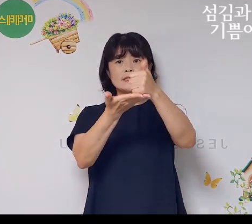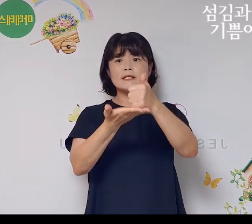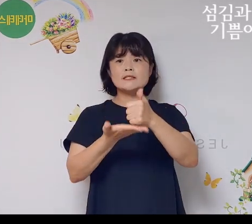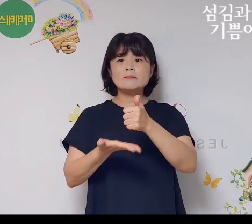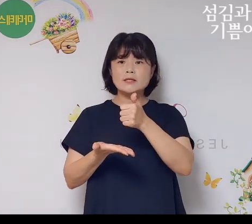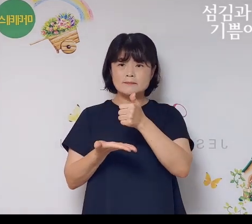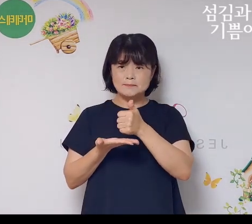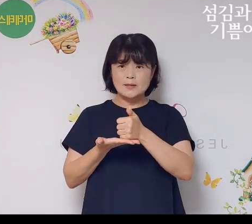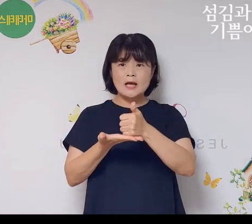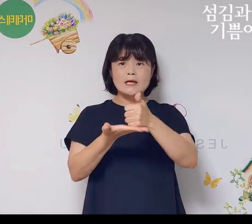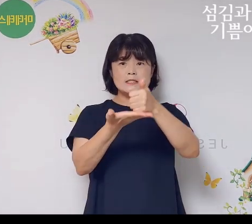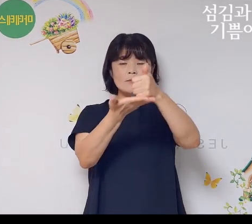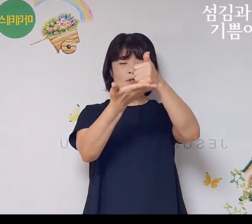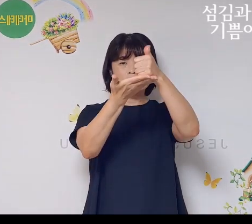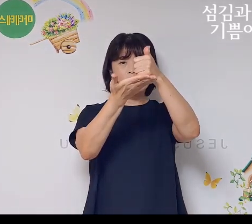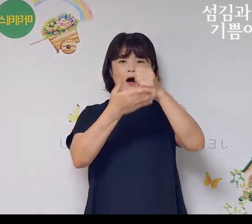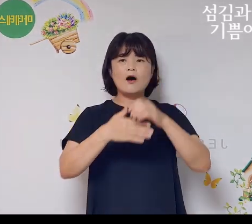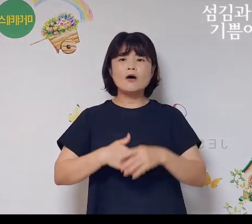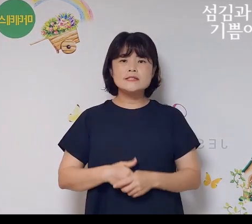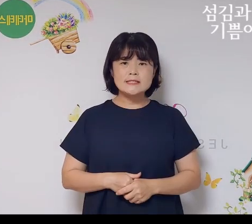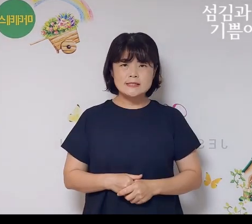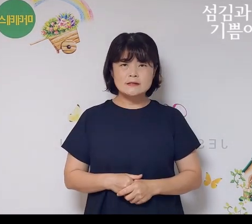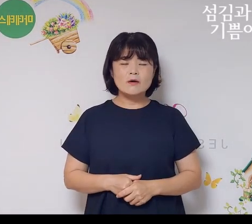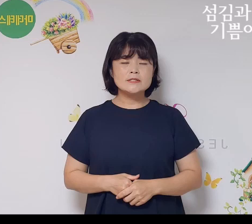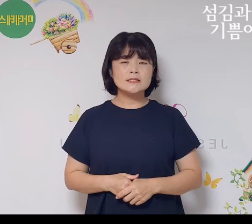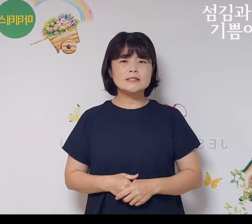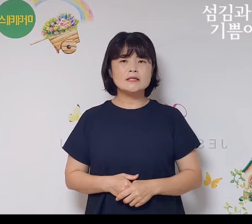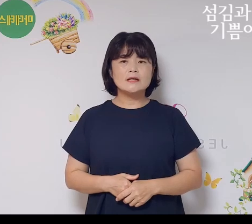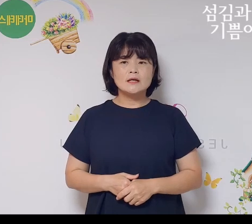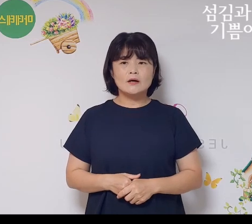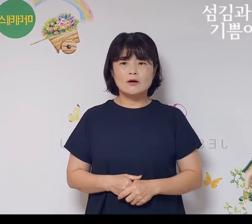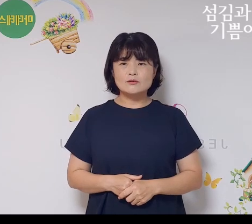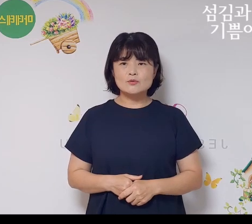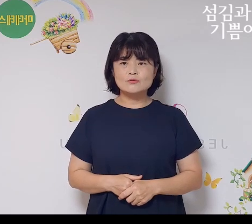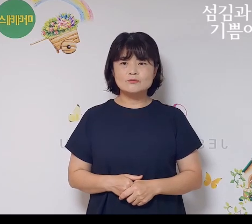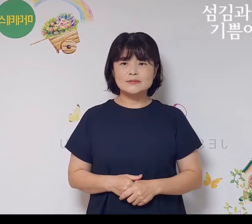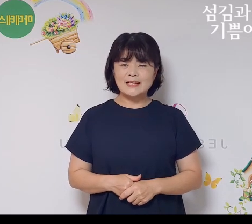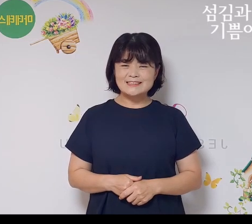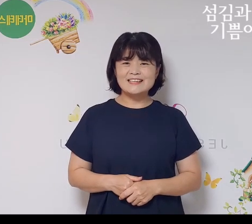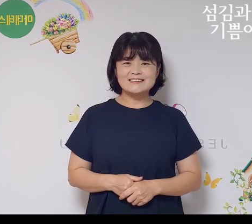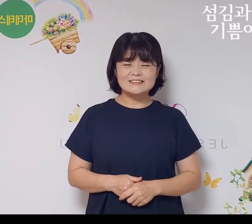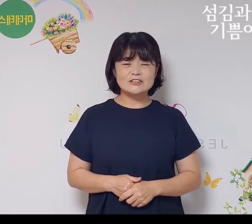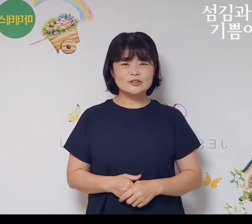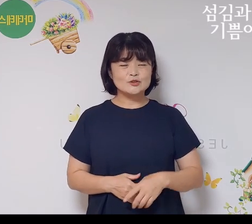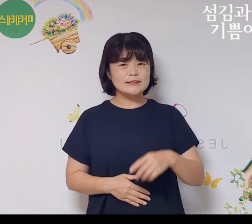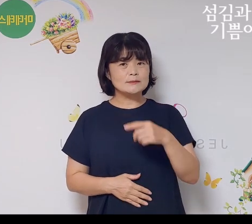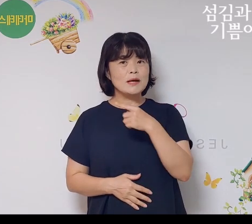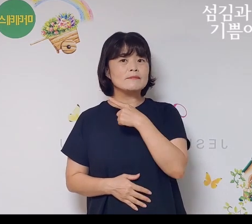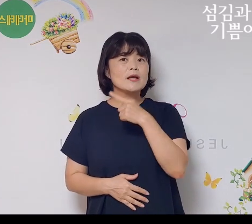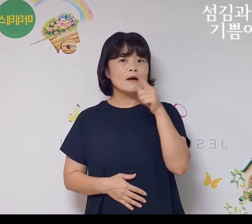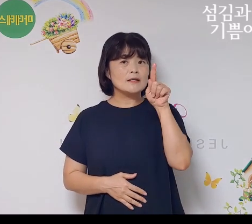게 섬김과 헌신은 조금 잔인하게 느껴질 수 있지만